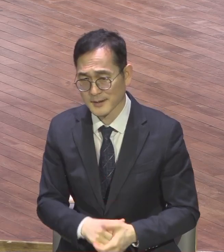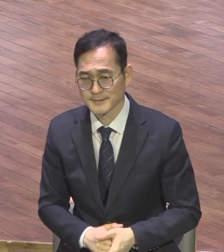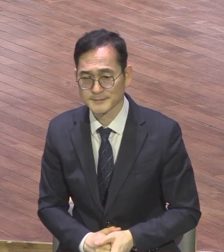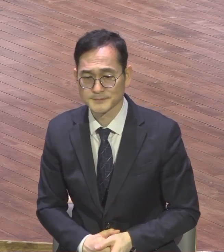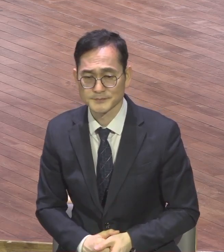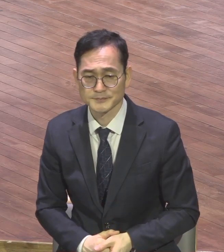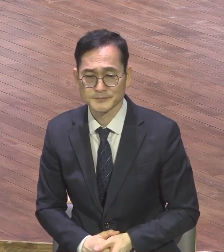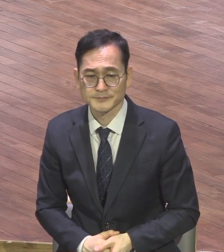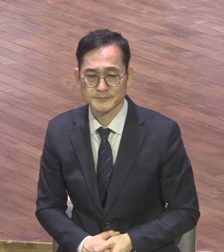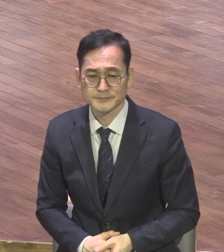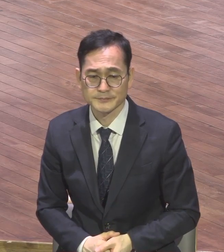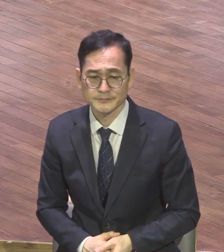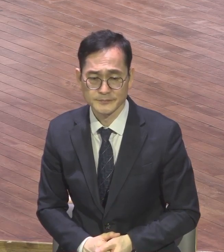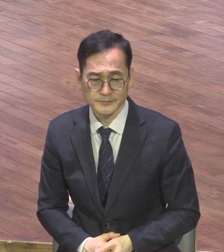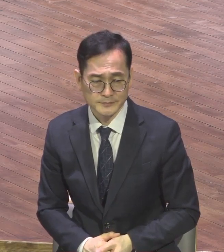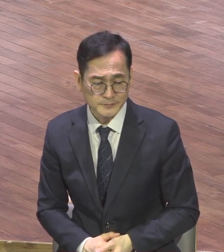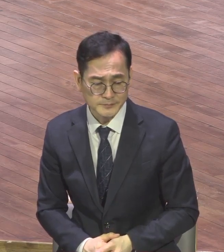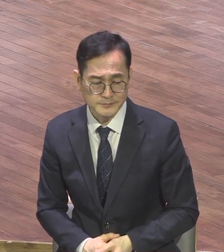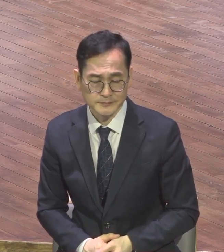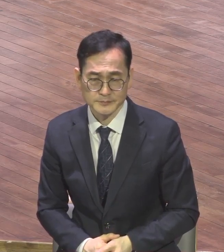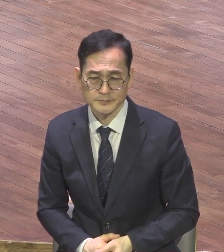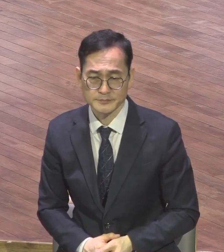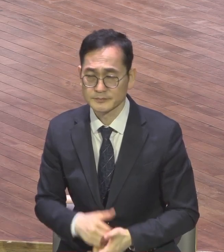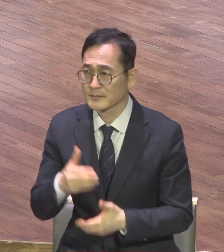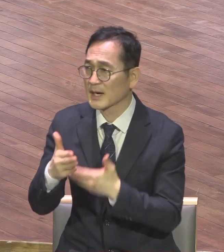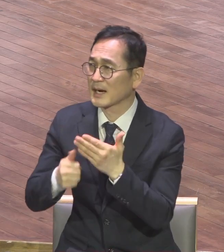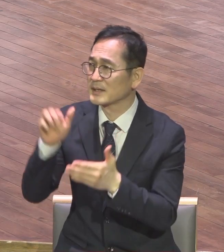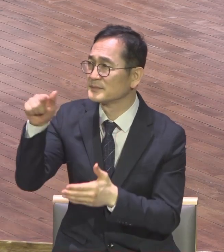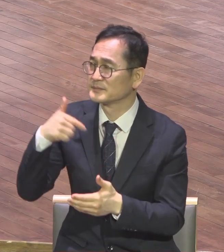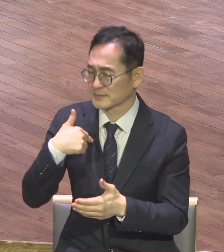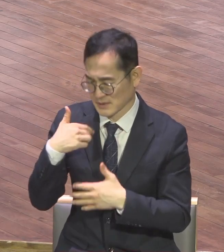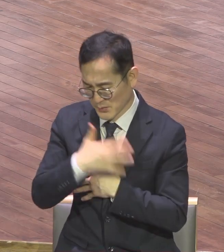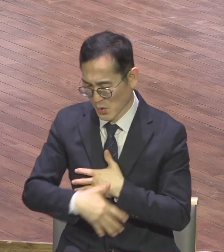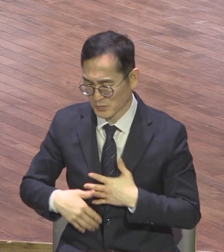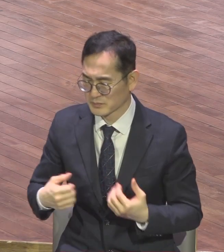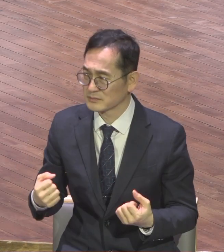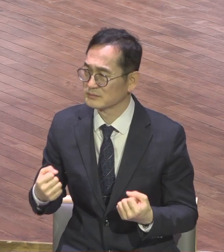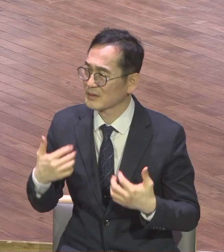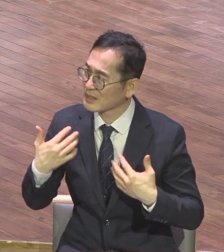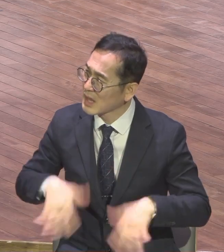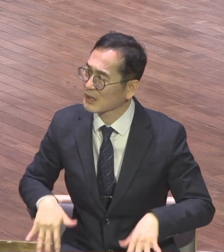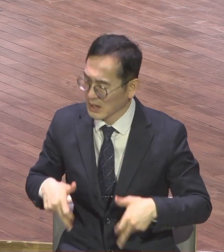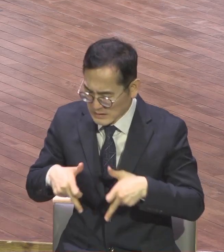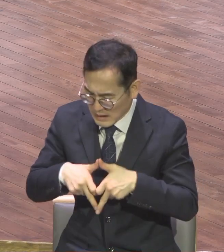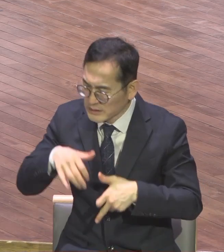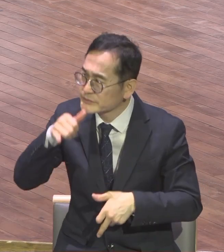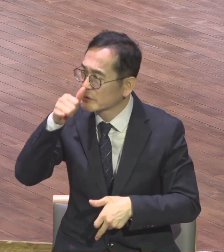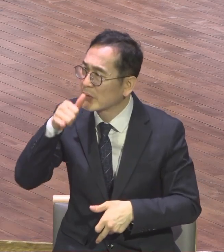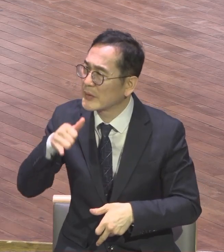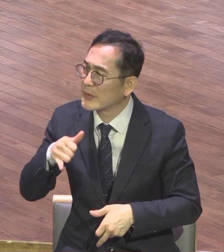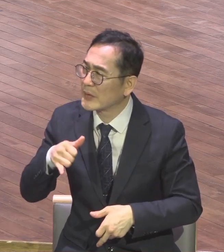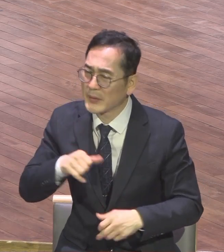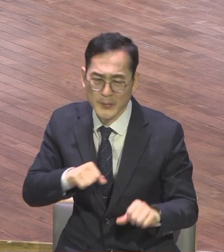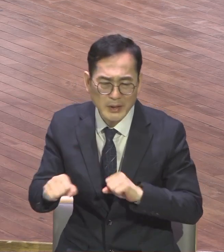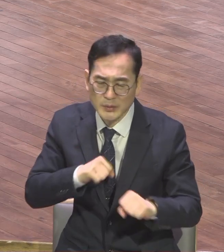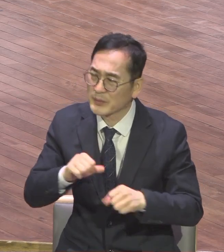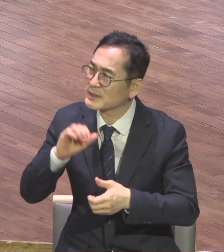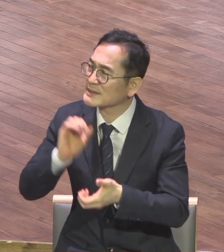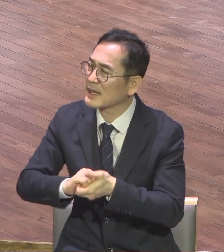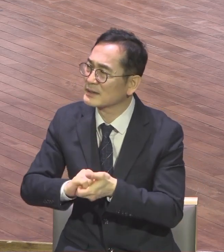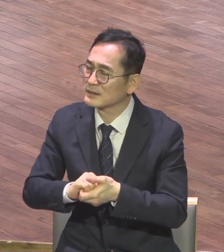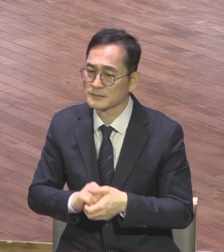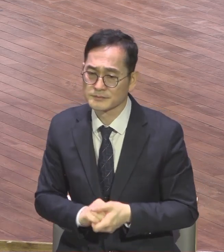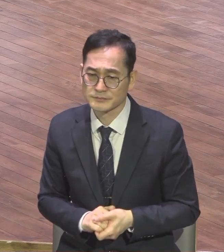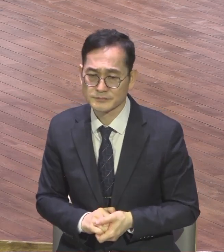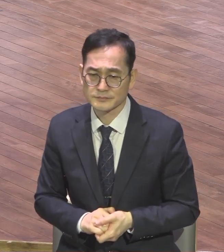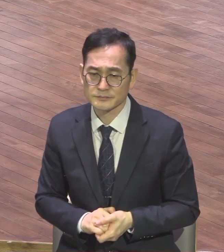붙잡고 최고로 누리는 기도. 하나님이여, 나는 몸이 약합니다. 나는 아무것도 알지 못 할 수 있는 것이 없습니다. 저